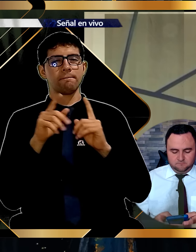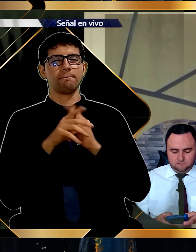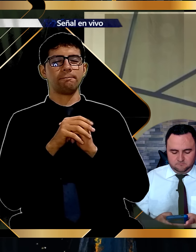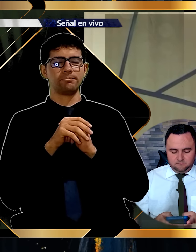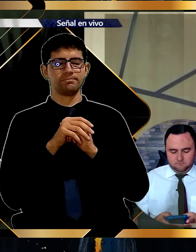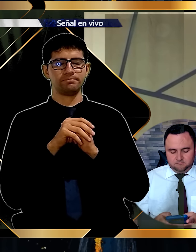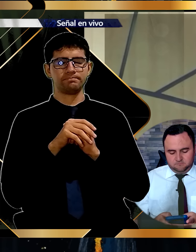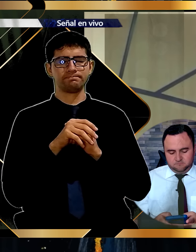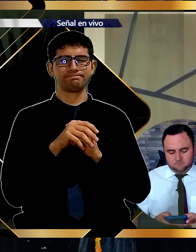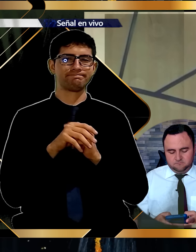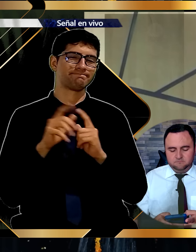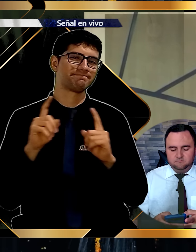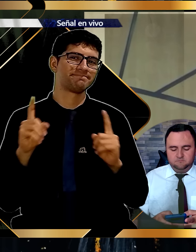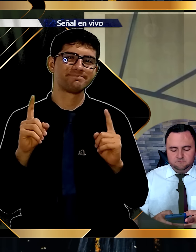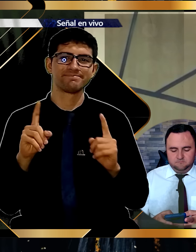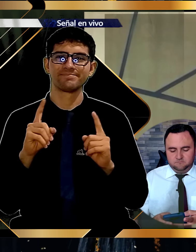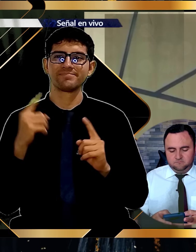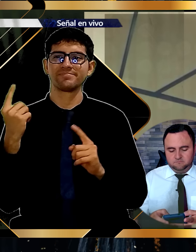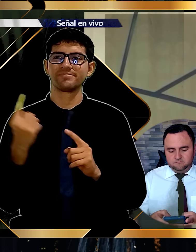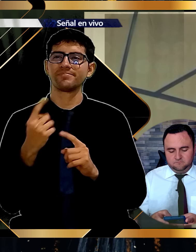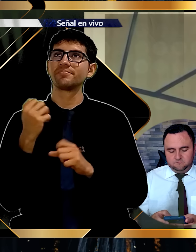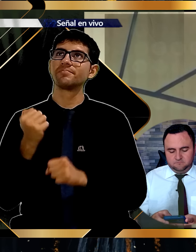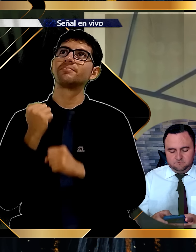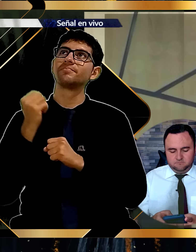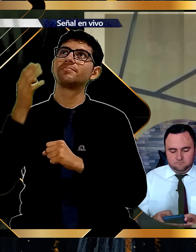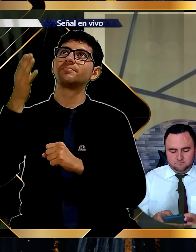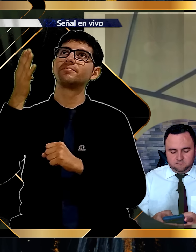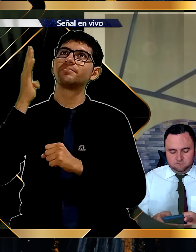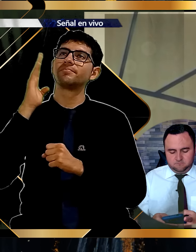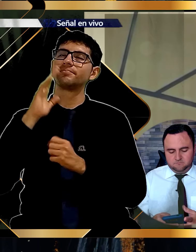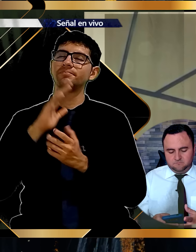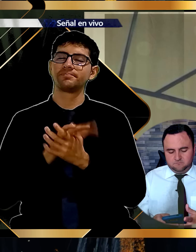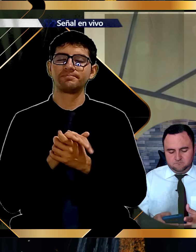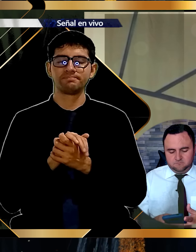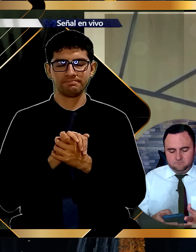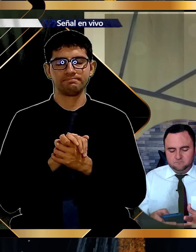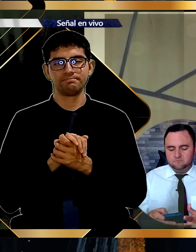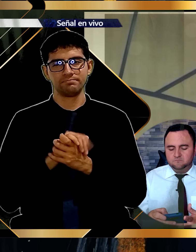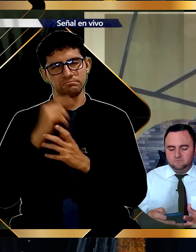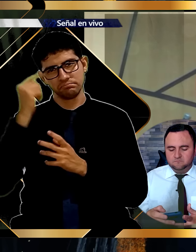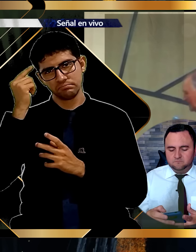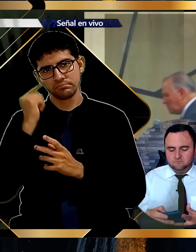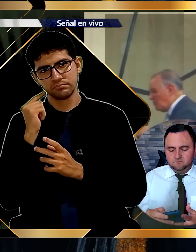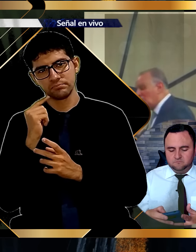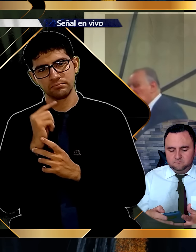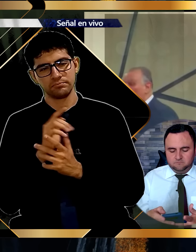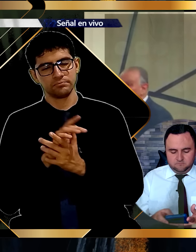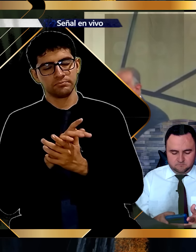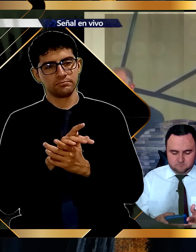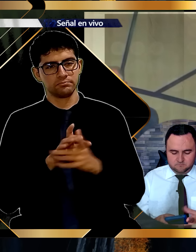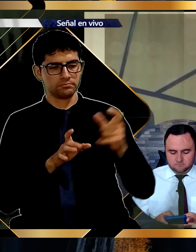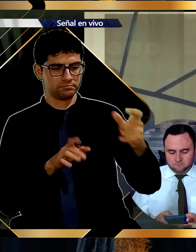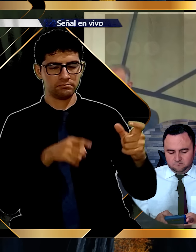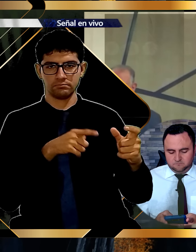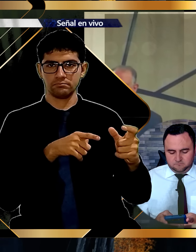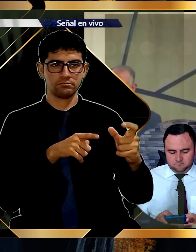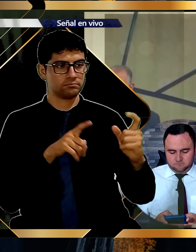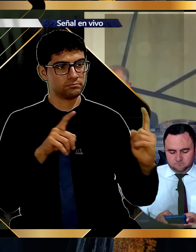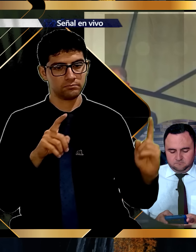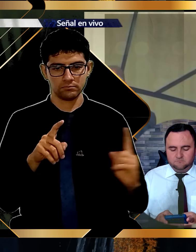Unos diáconos desconocidos, no son famosos ni nada, subieron y oraron por mí. Como no son los diáconos que